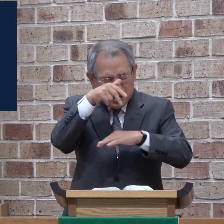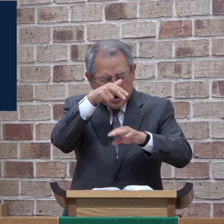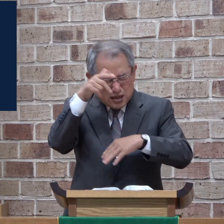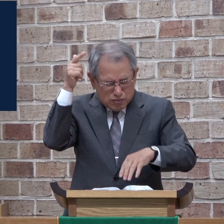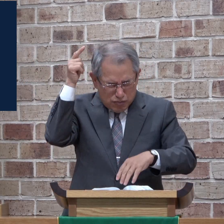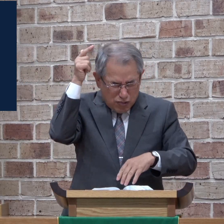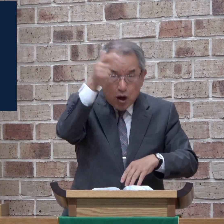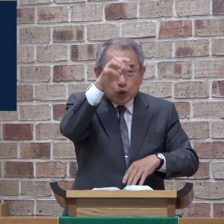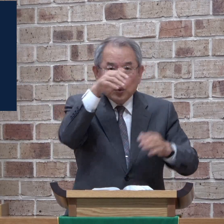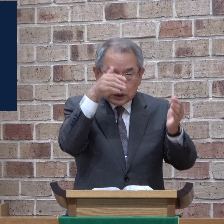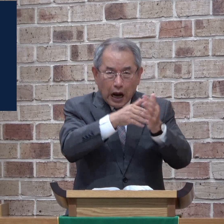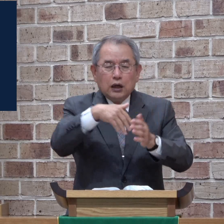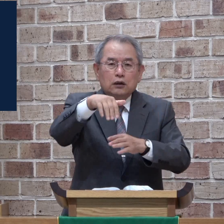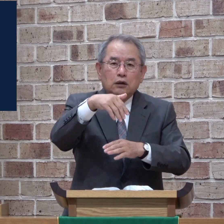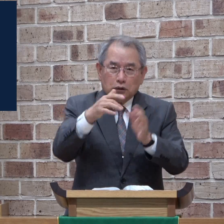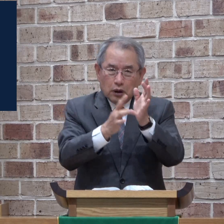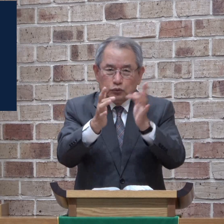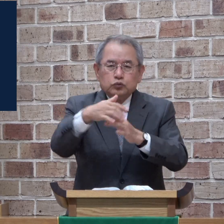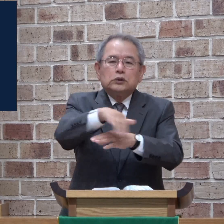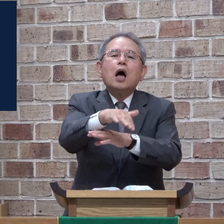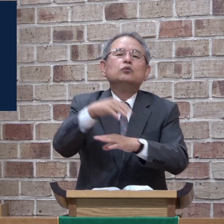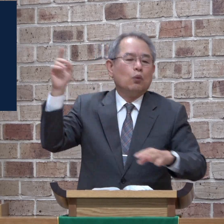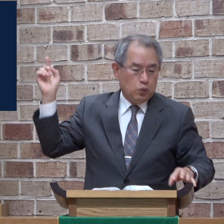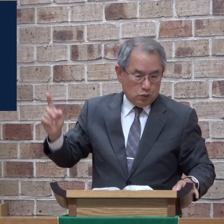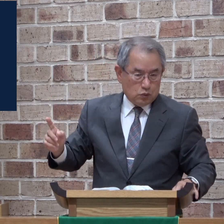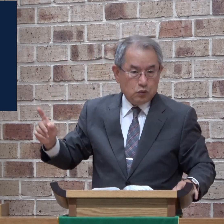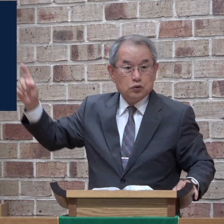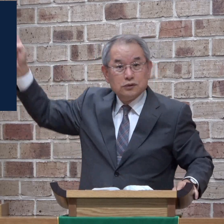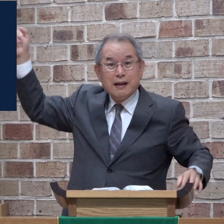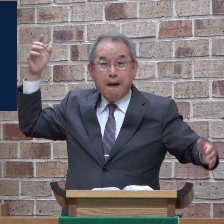이렇게 먼 지역으로 가셨다는 것입니다. 예수님이 그 길을 다니셨다는 겁니다.